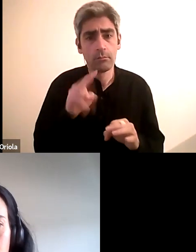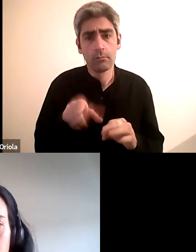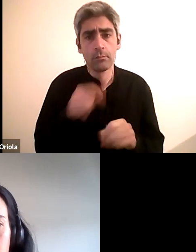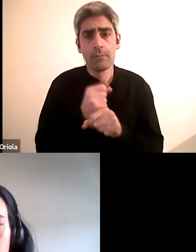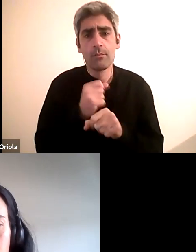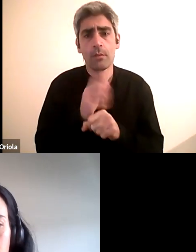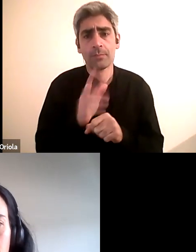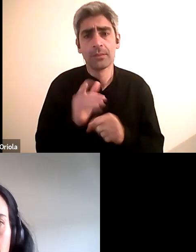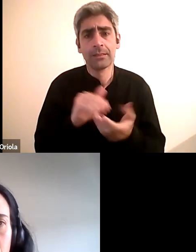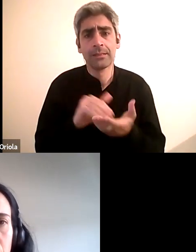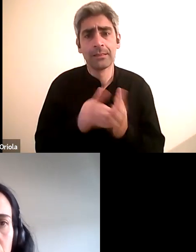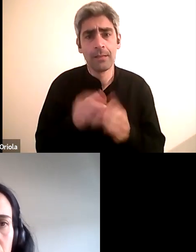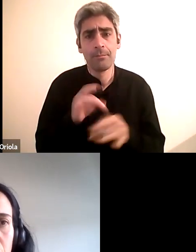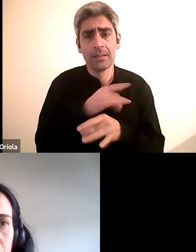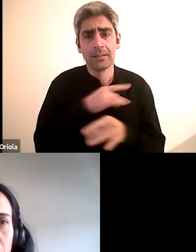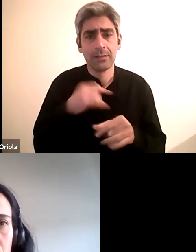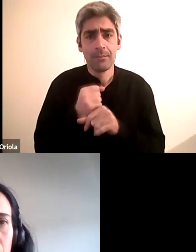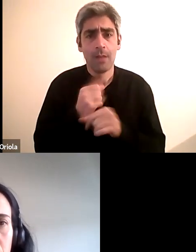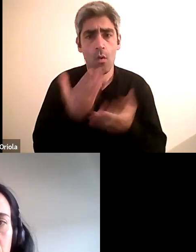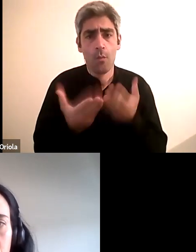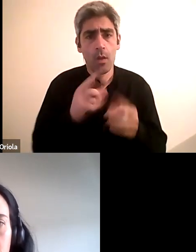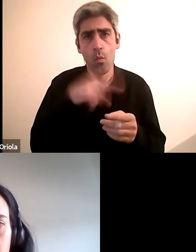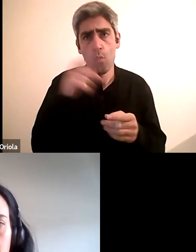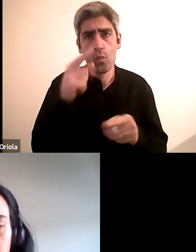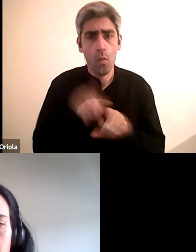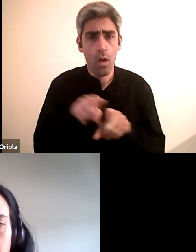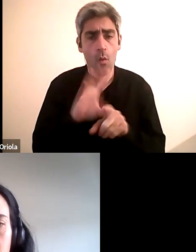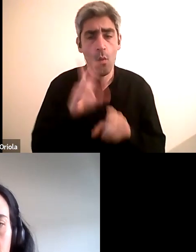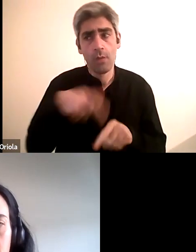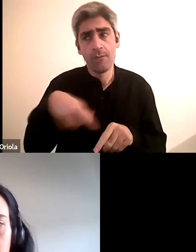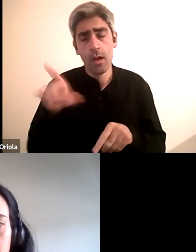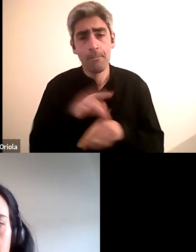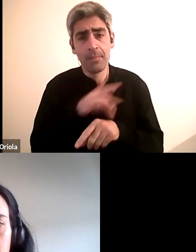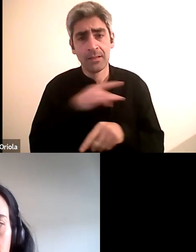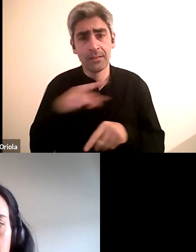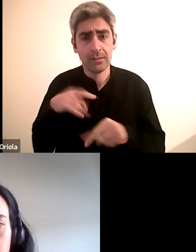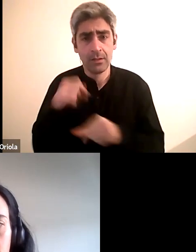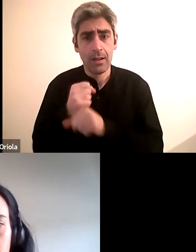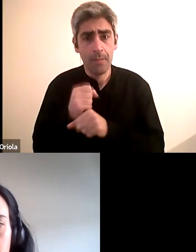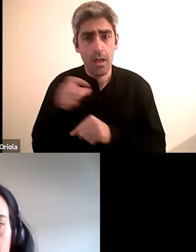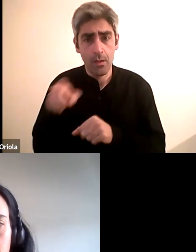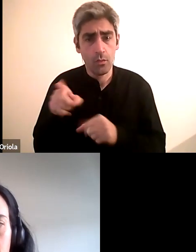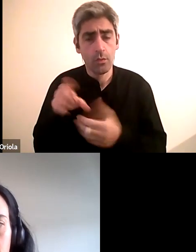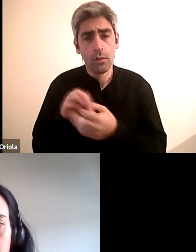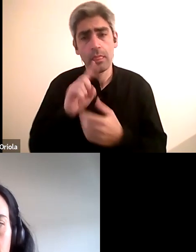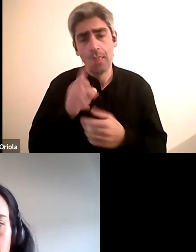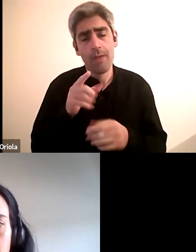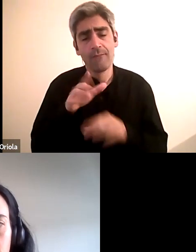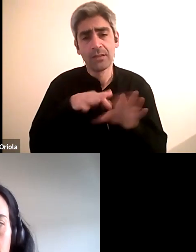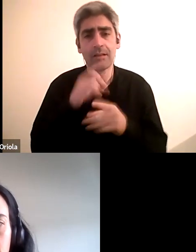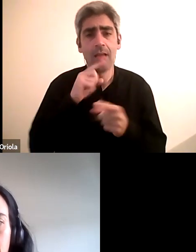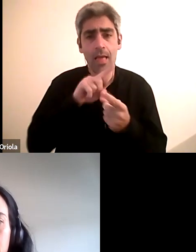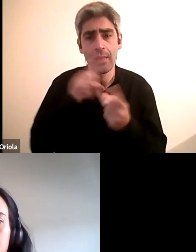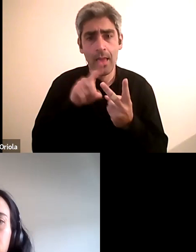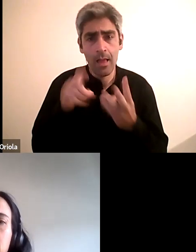trabalhador tem que fazer um exame de medicina do trabalho como qualquer outro. E quando vai à medicina do trabalho, deve ser feito um inquérito, ou